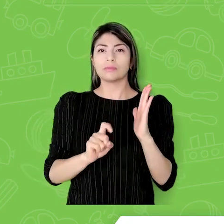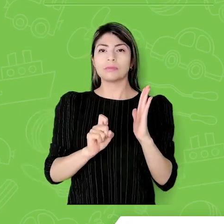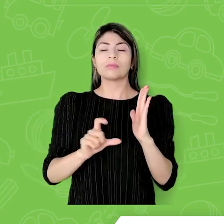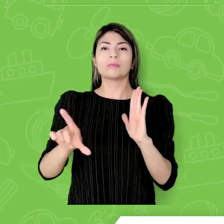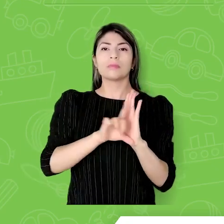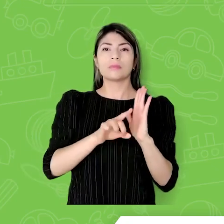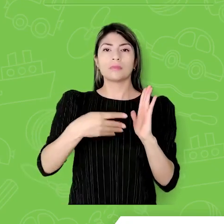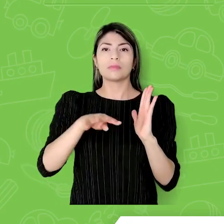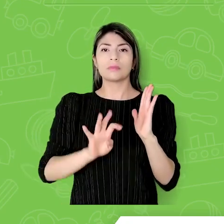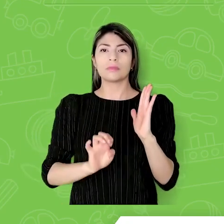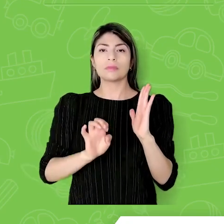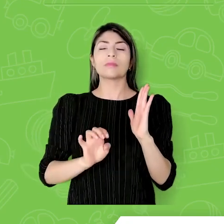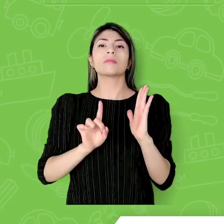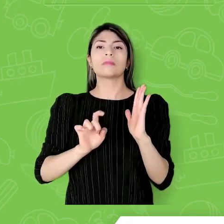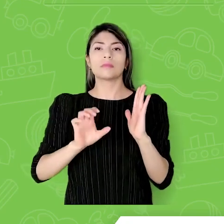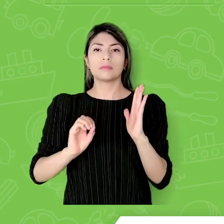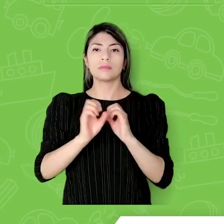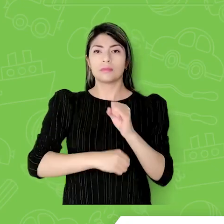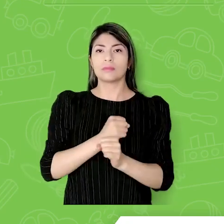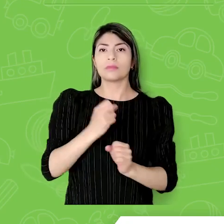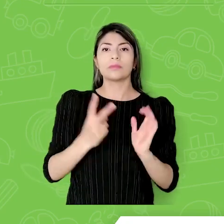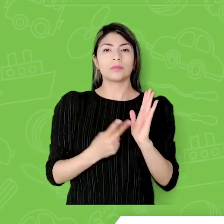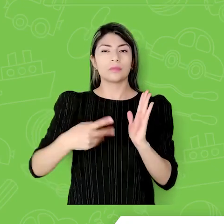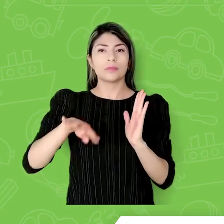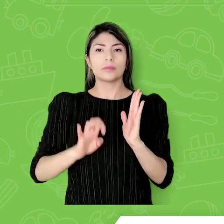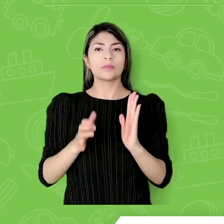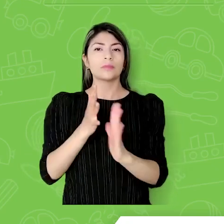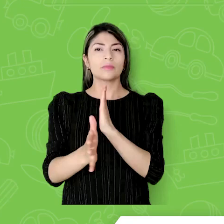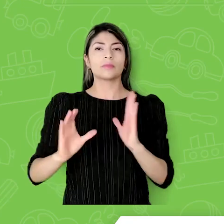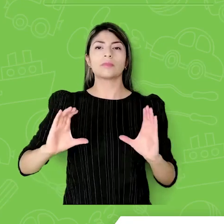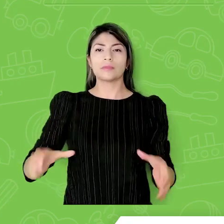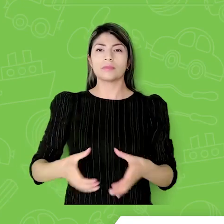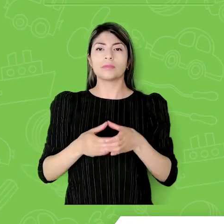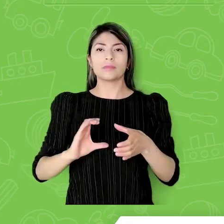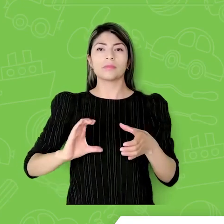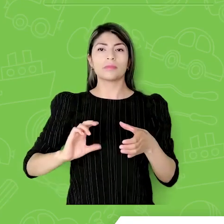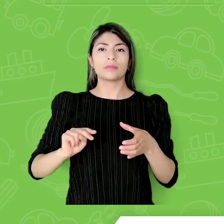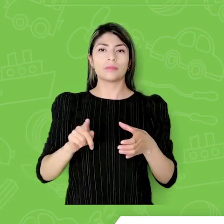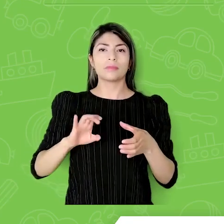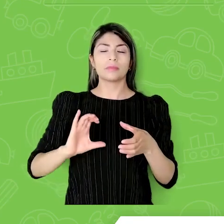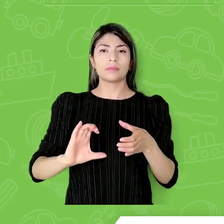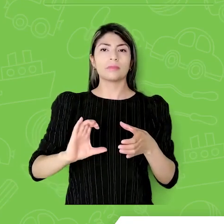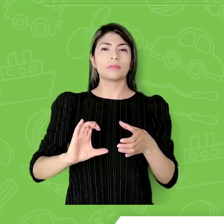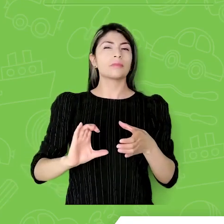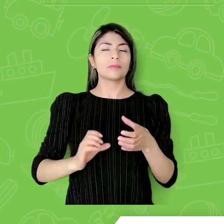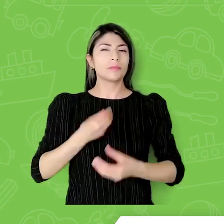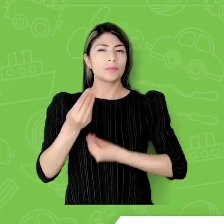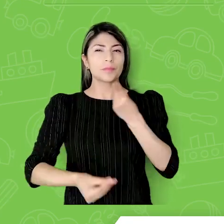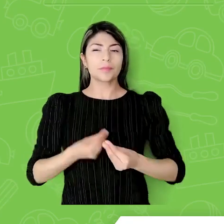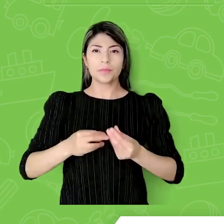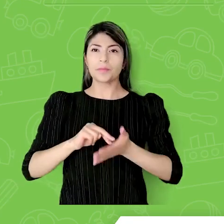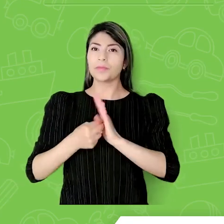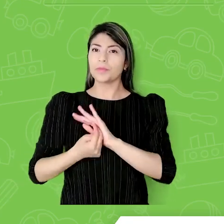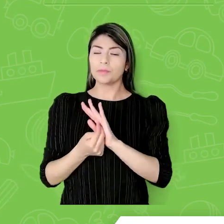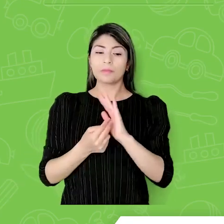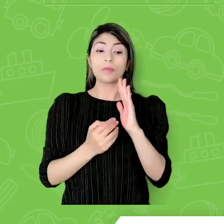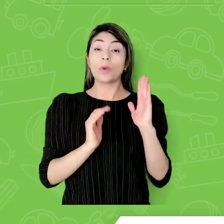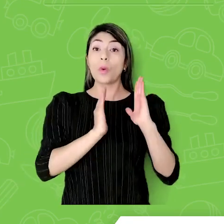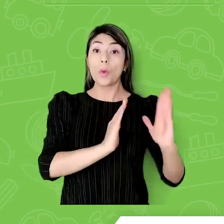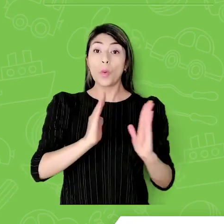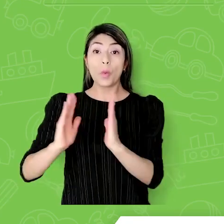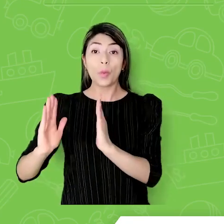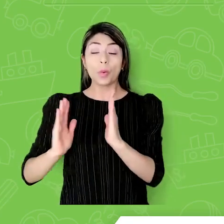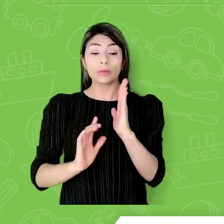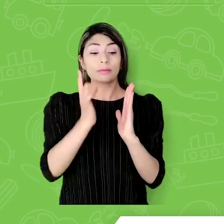Ley 1960 de 2019, la CNSC conformará y adoptará, en estricto orden de mérito,